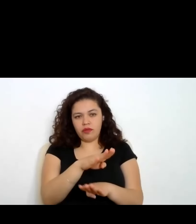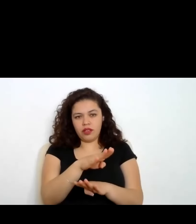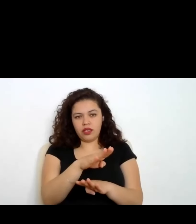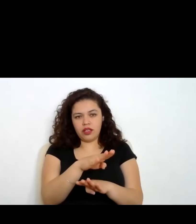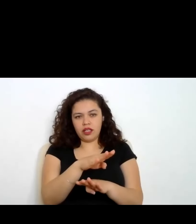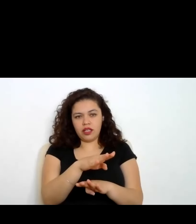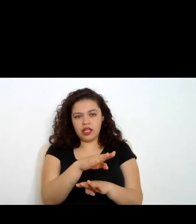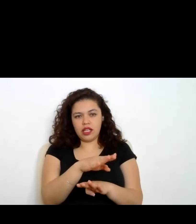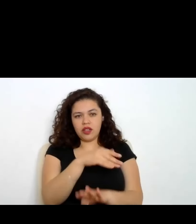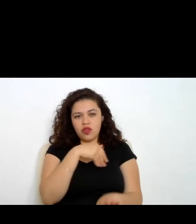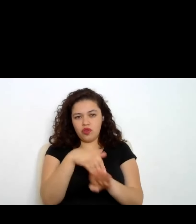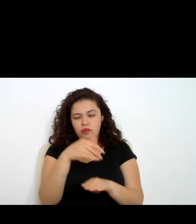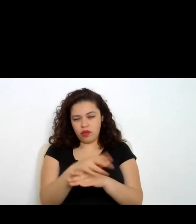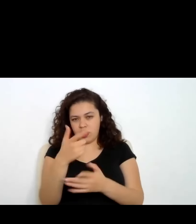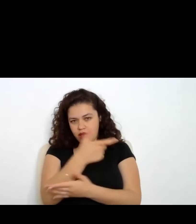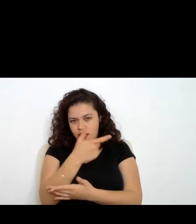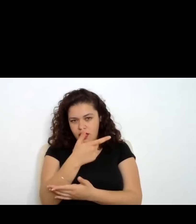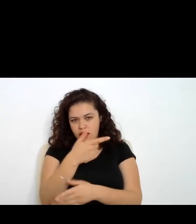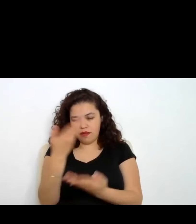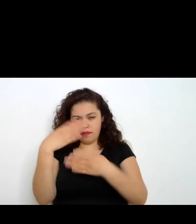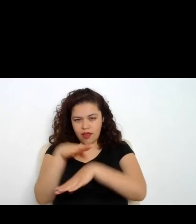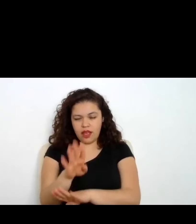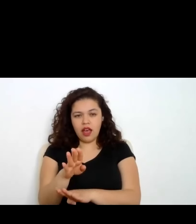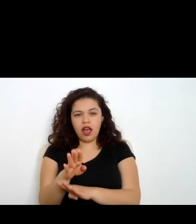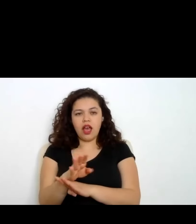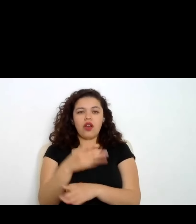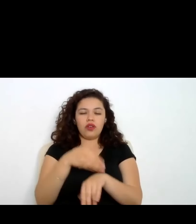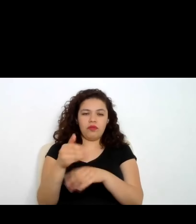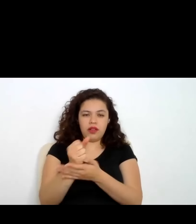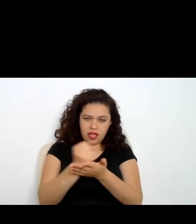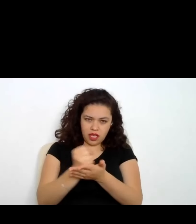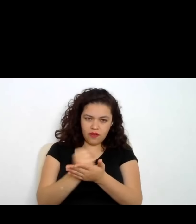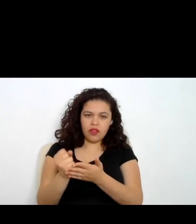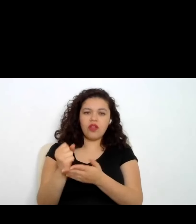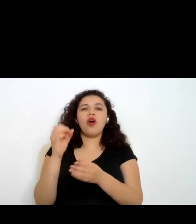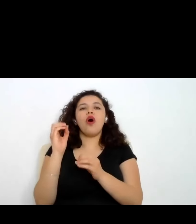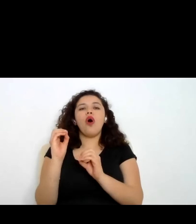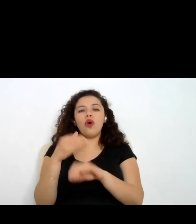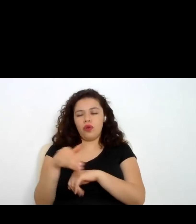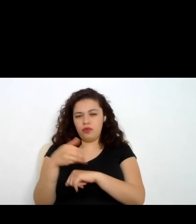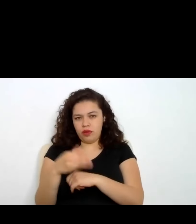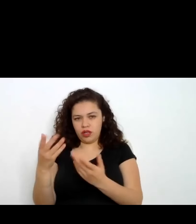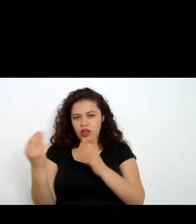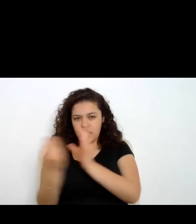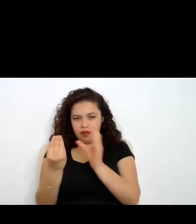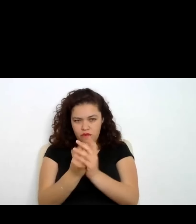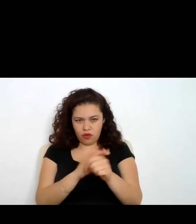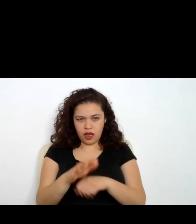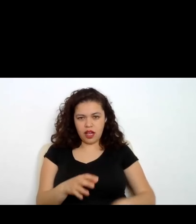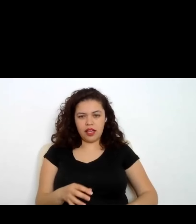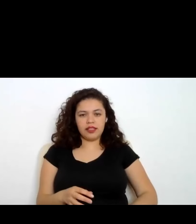números de cuentas bancarias, números de tarjeta de débito, de crédito, tipos de tarjetas de crédito,